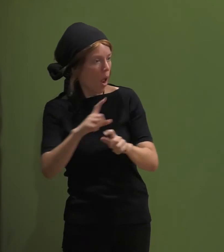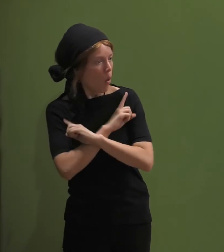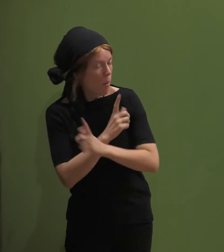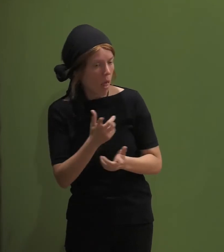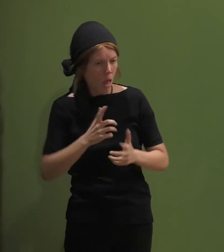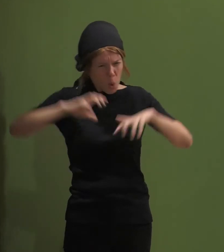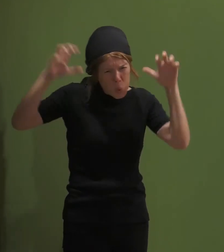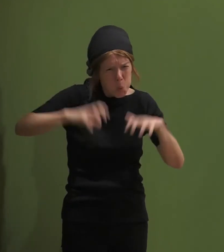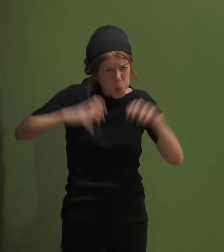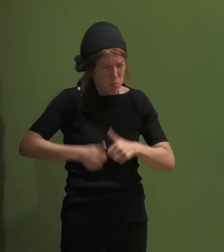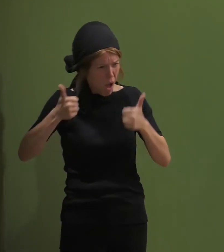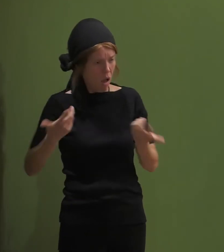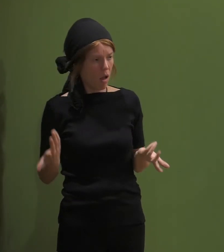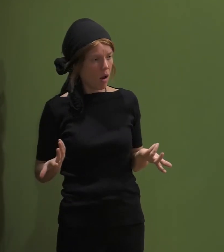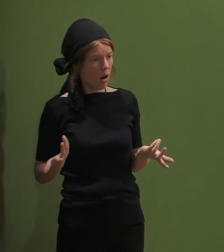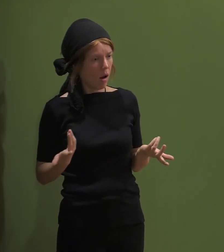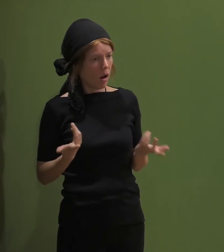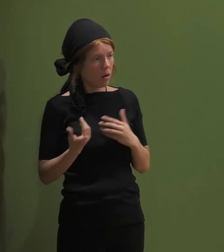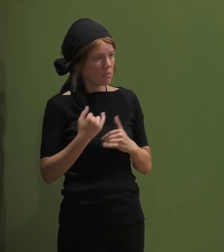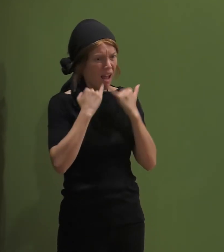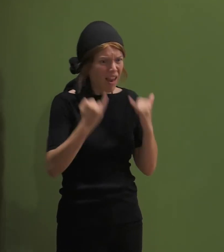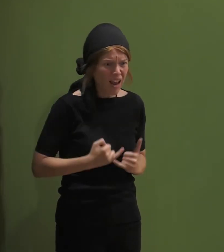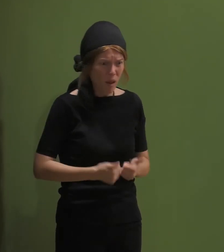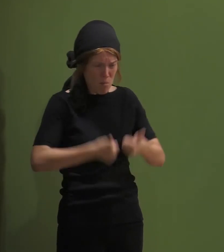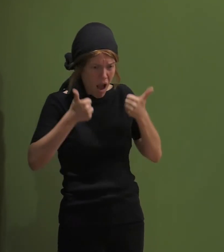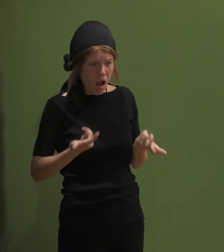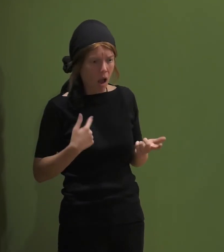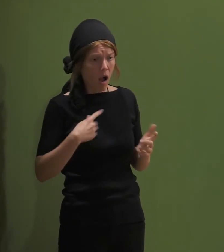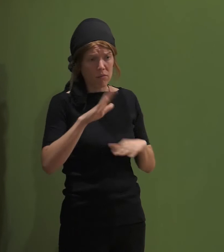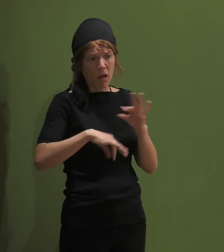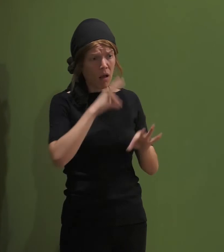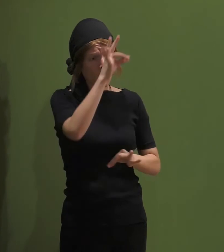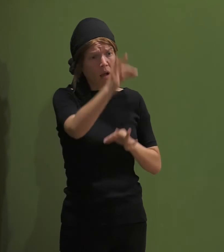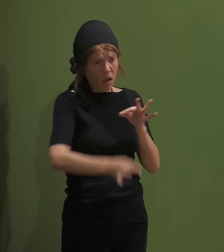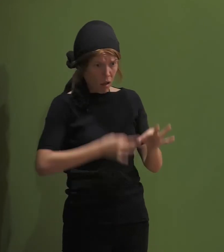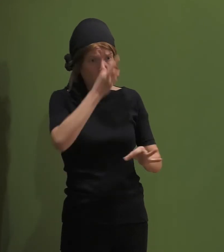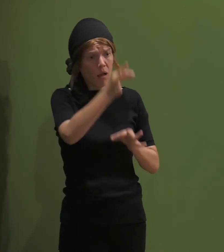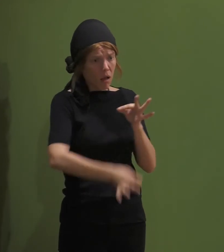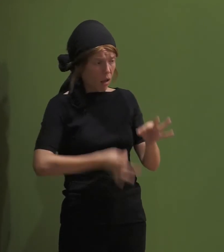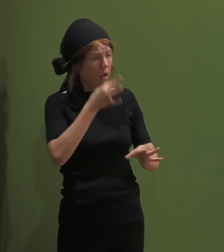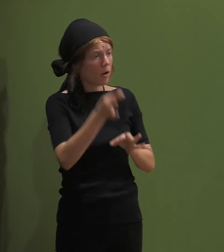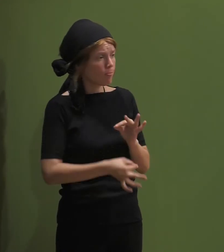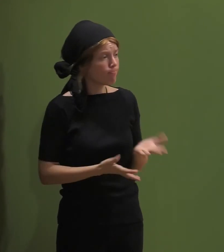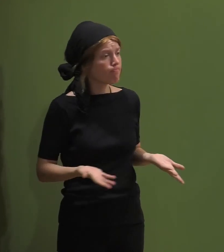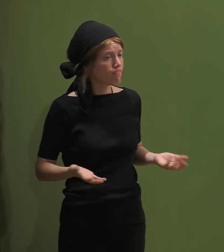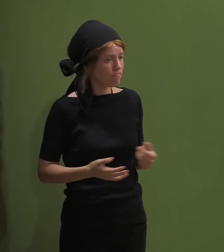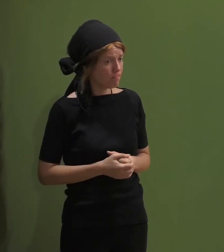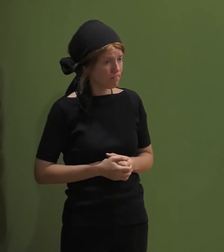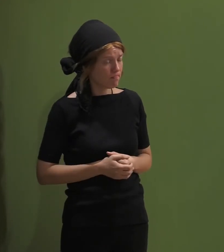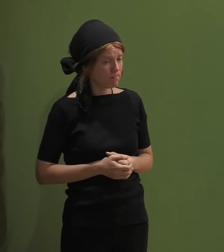más torrenciales, hará mucha más falta consumo de energía eléctrica y estaremos en un bucle del que será incapaz que podamos